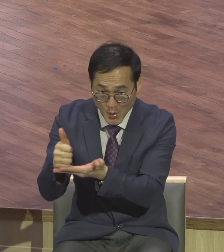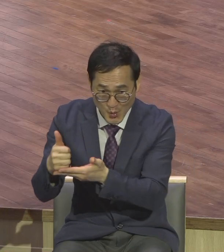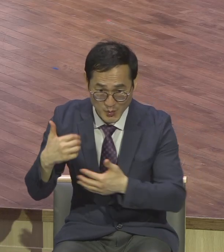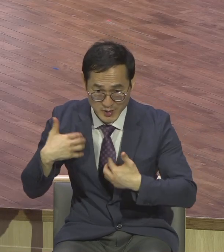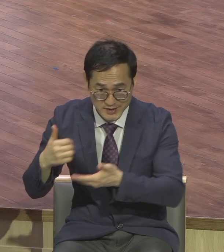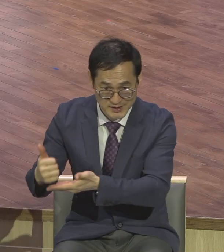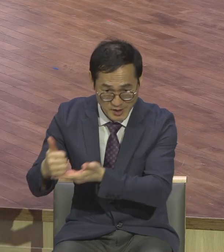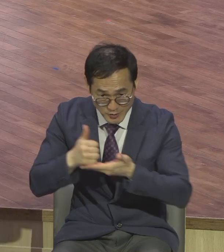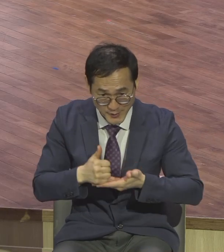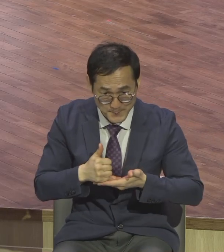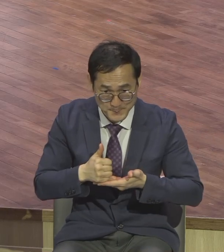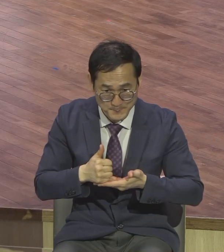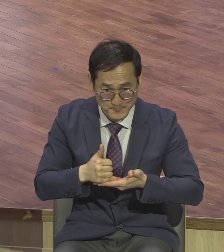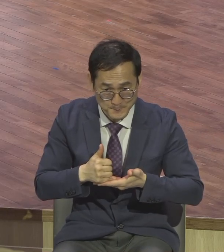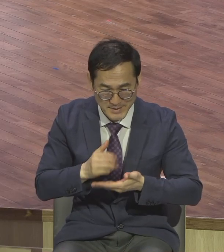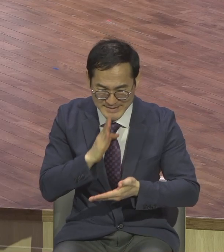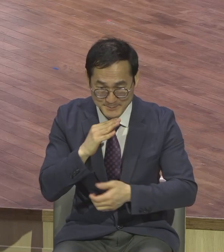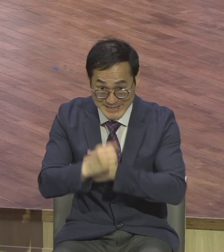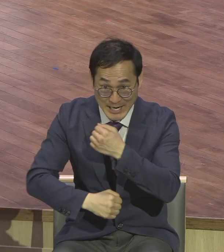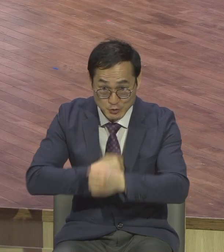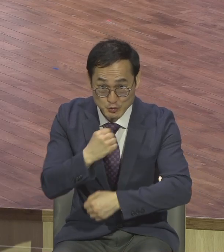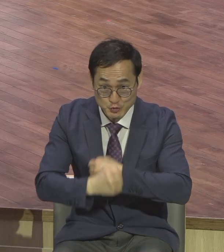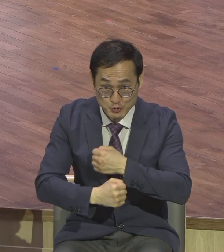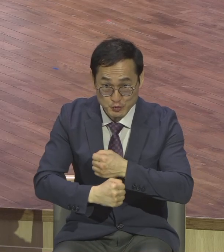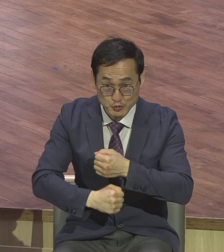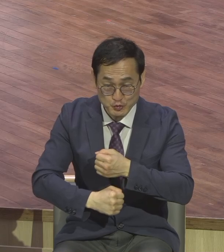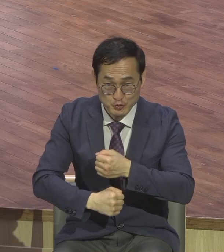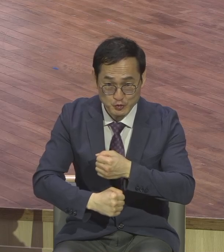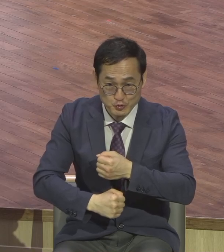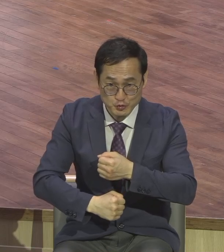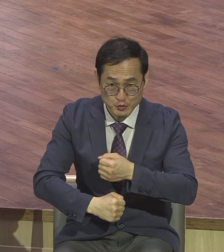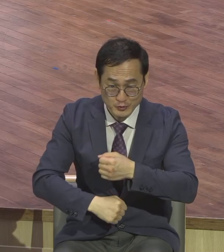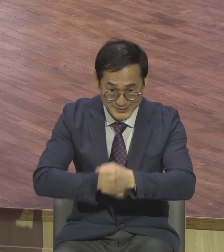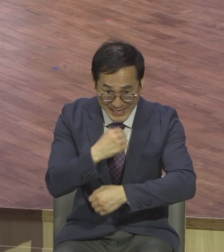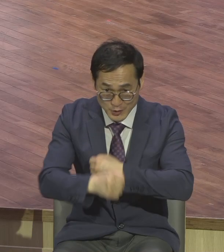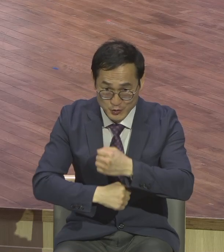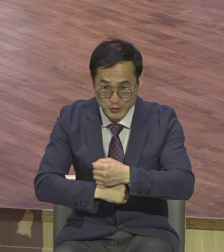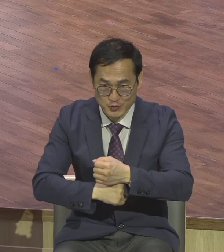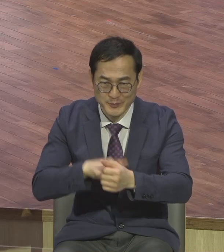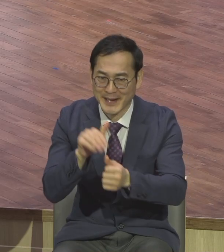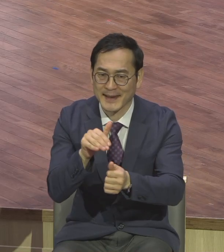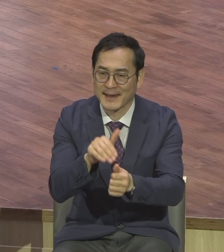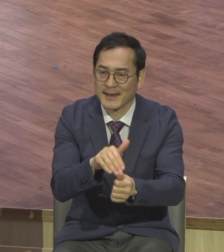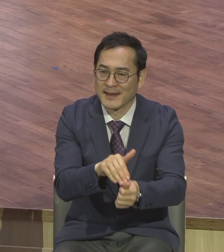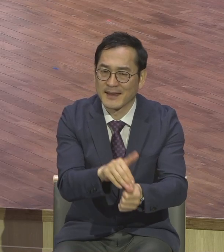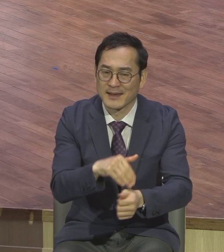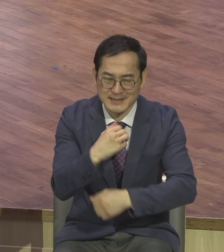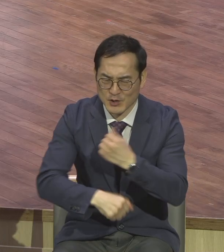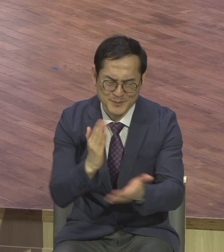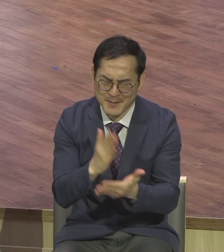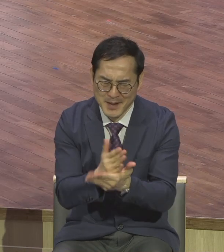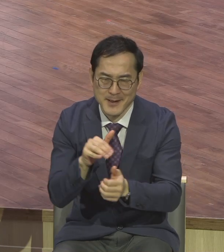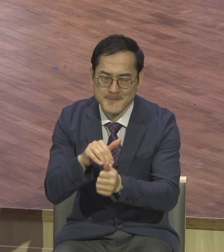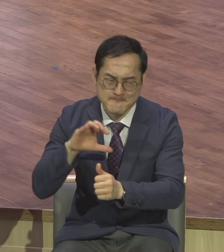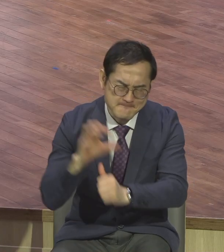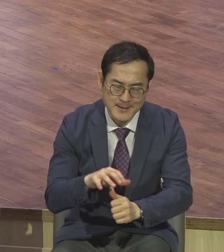그리스도 안에 있는 참 자유함을 누리지 못하도록, 멀어지도록,